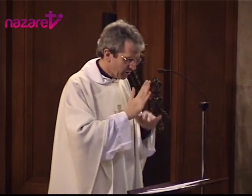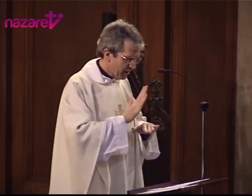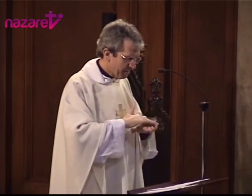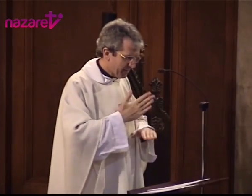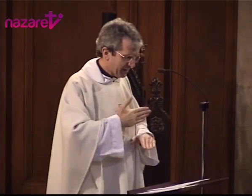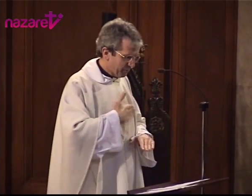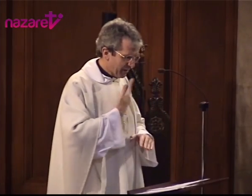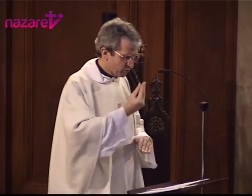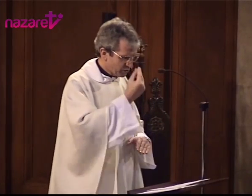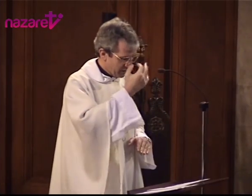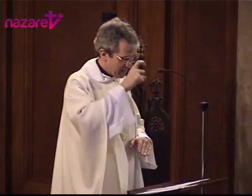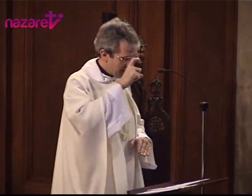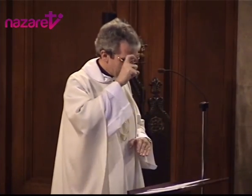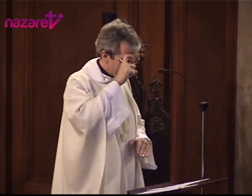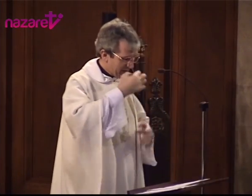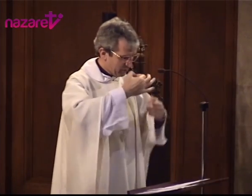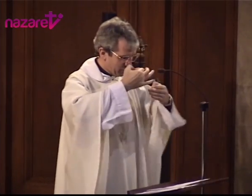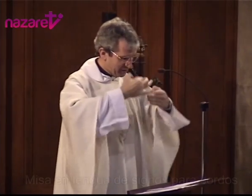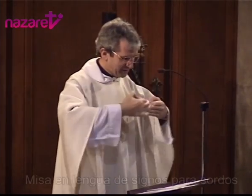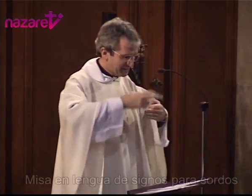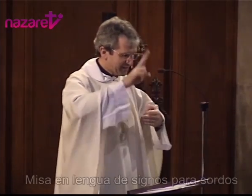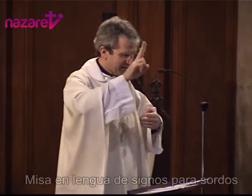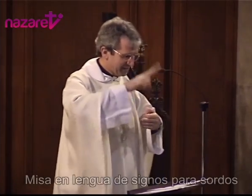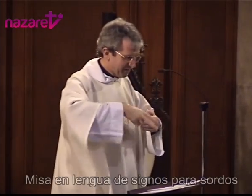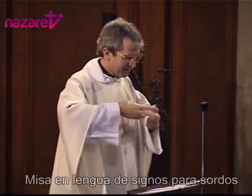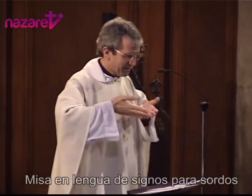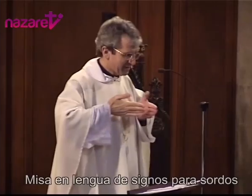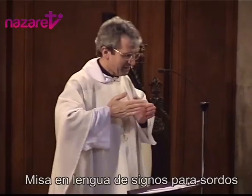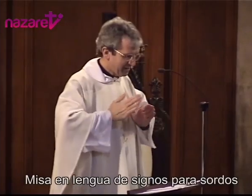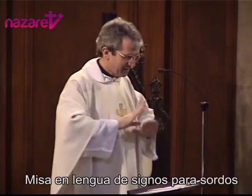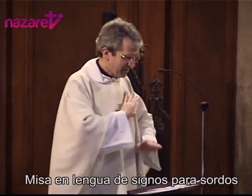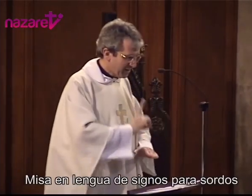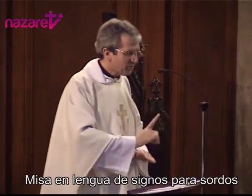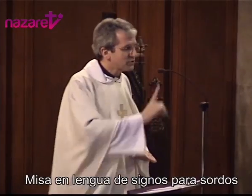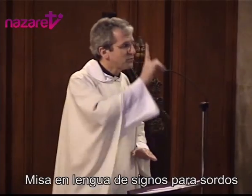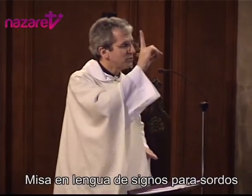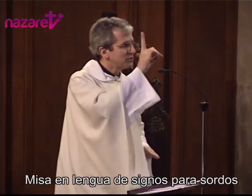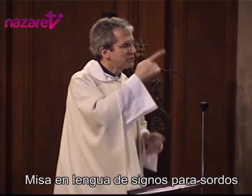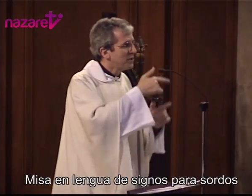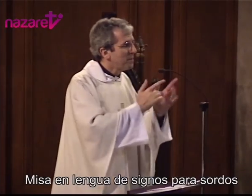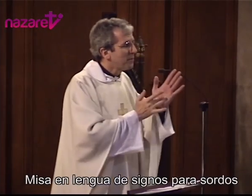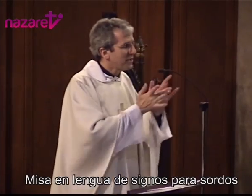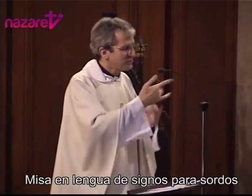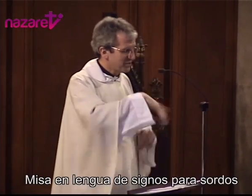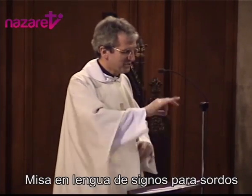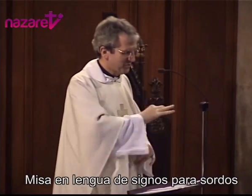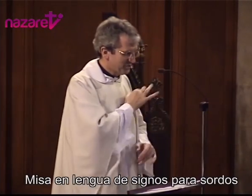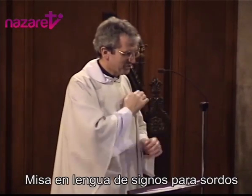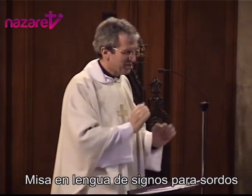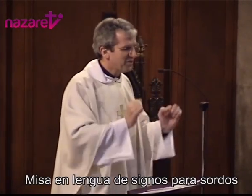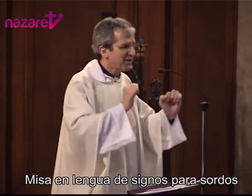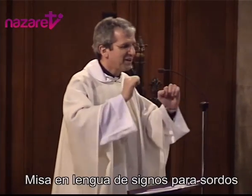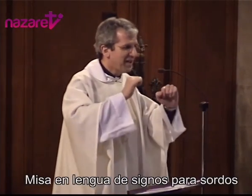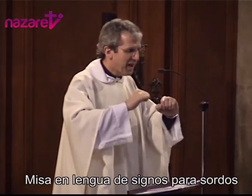Hijo para que podamos llamarnos y ser de verdad hijos tuyos. Por Jesucristo